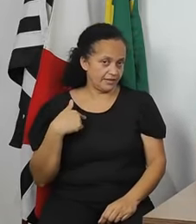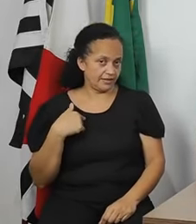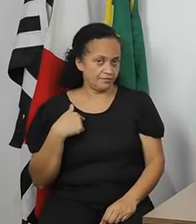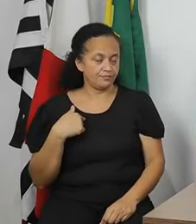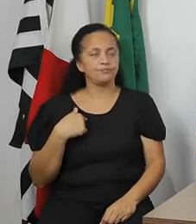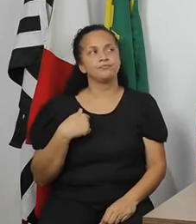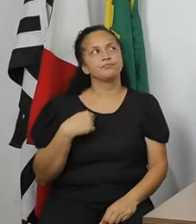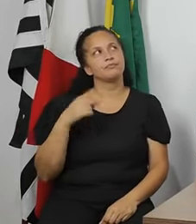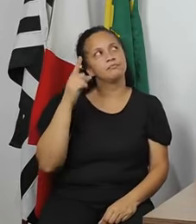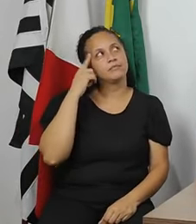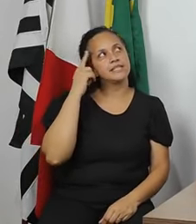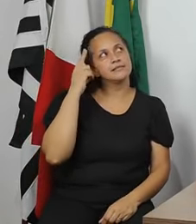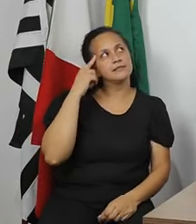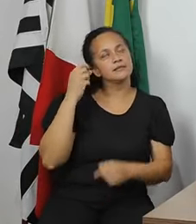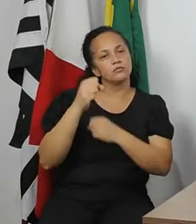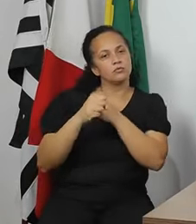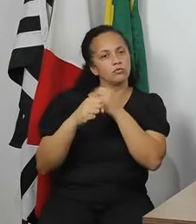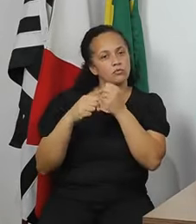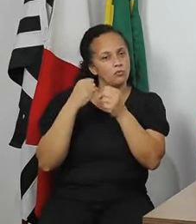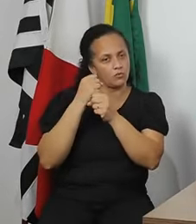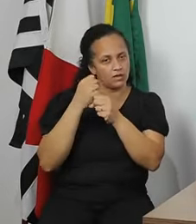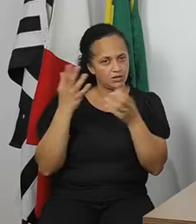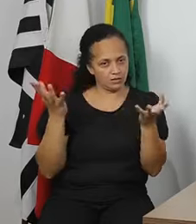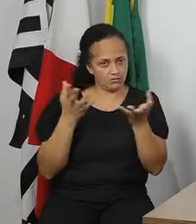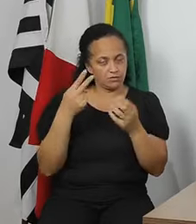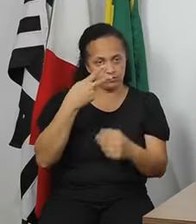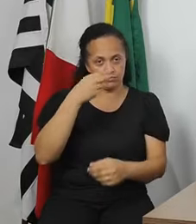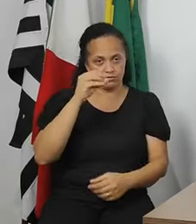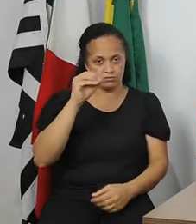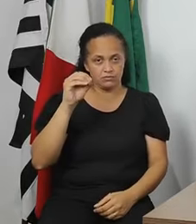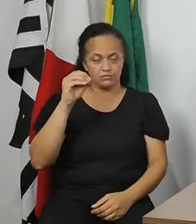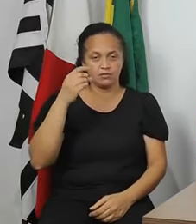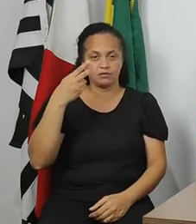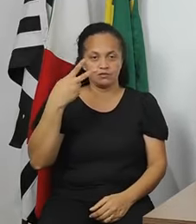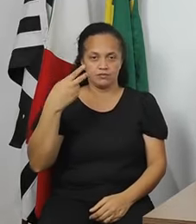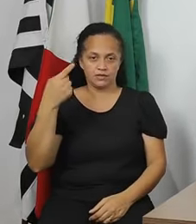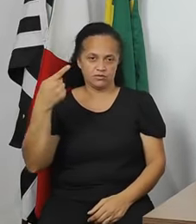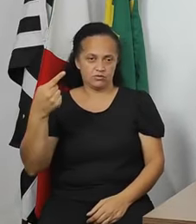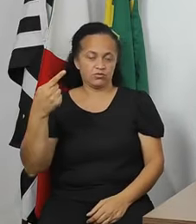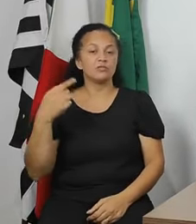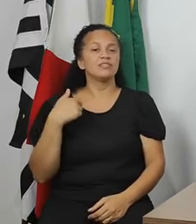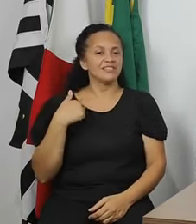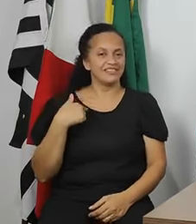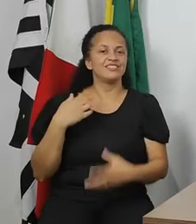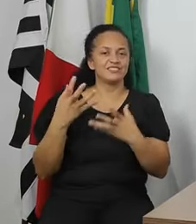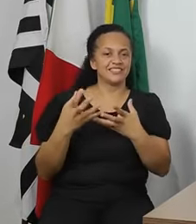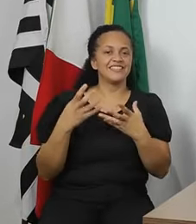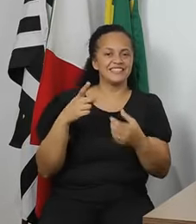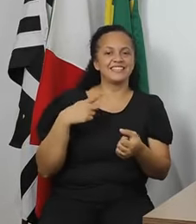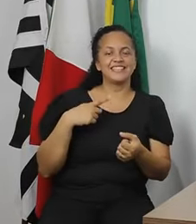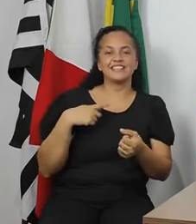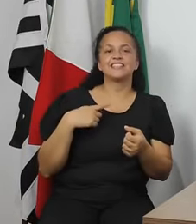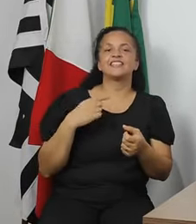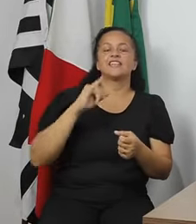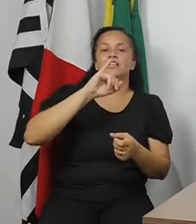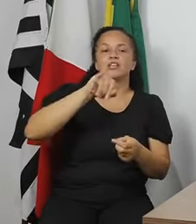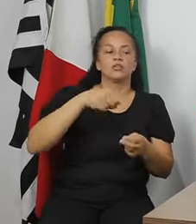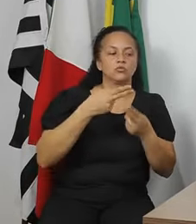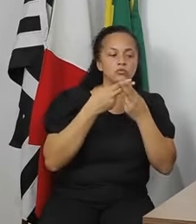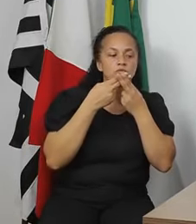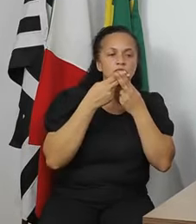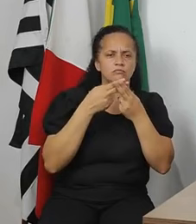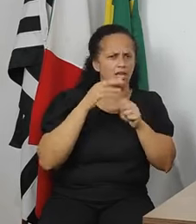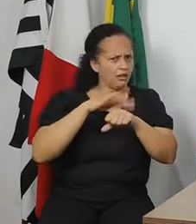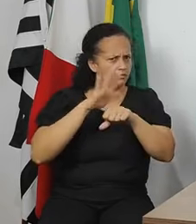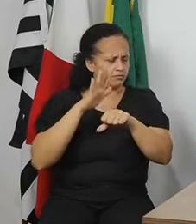ano, eu gostaria de ter jejuado mais. Então, acho que caminhando já para os finalmente